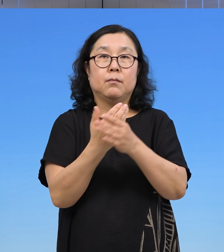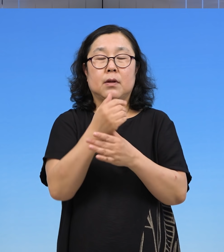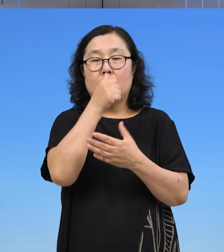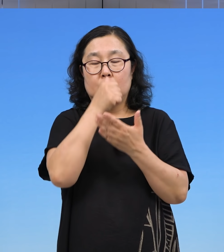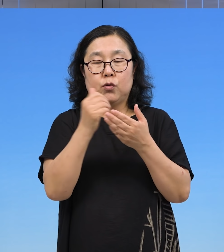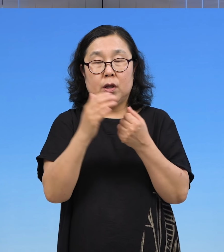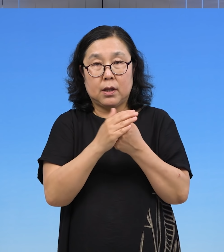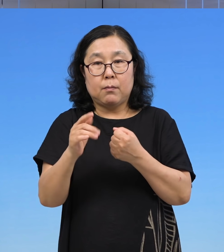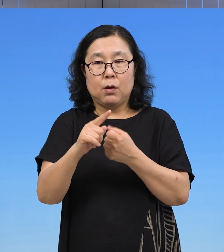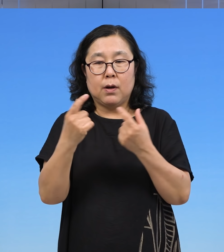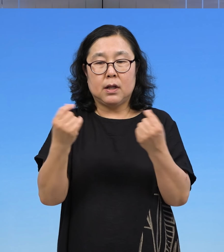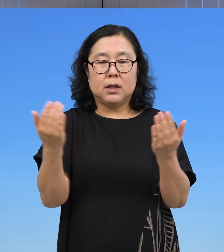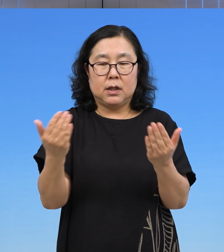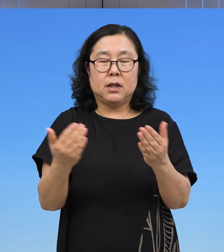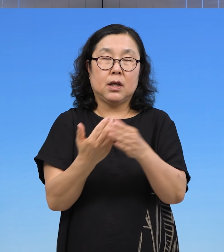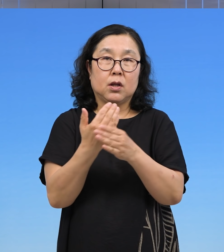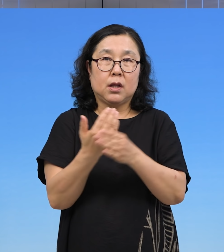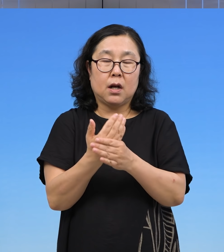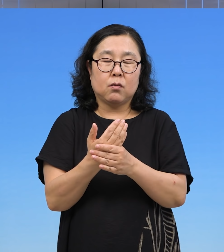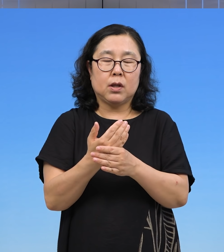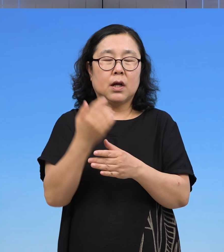때문에 이런 일이 일어났대는데